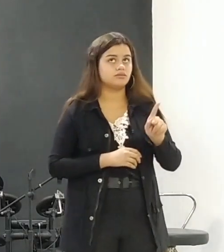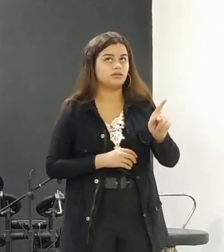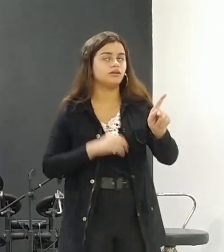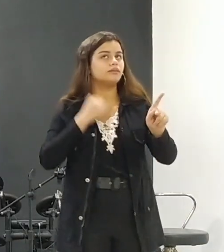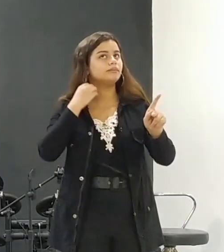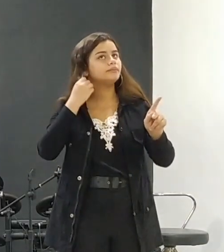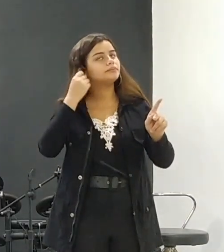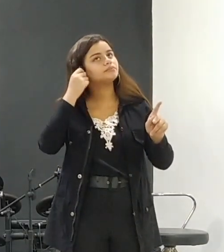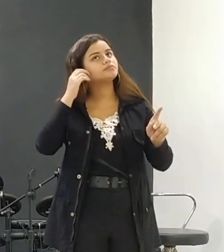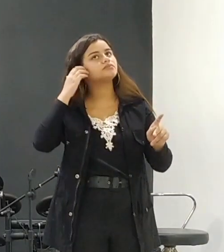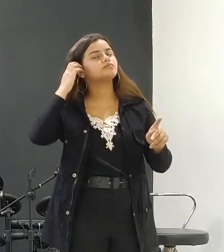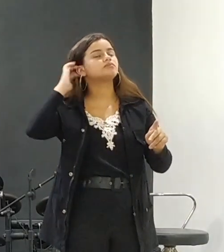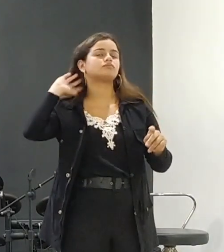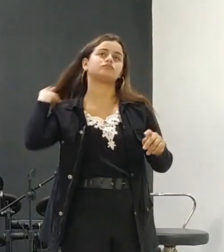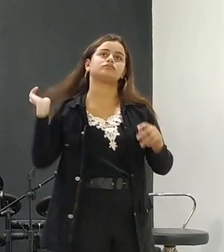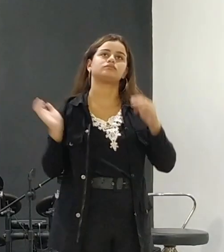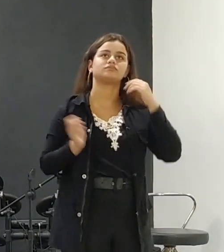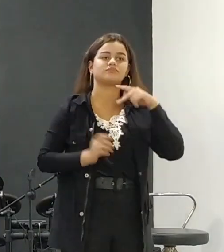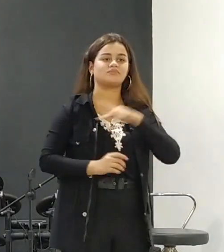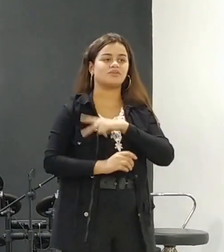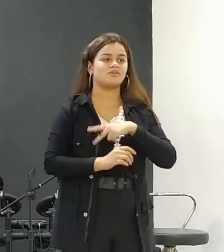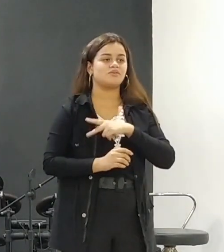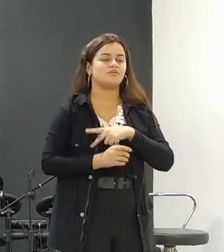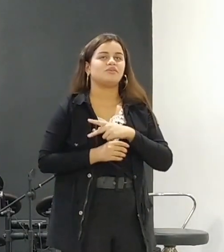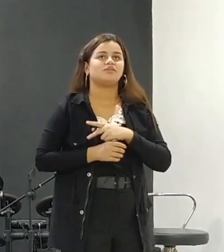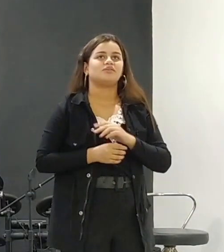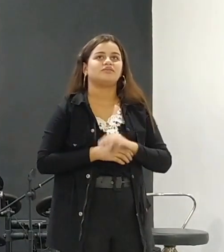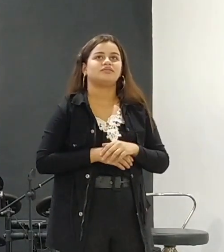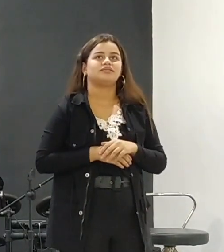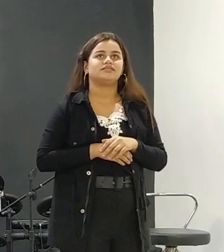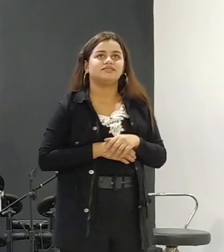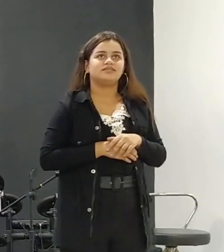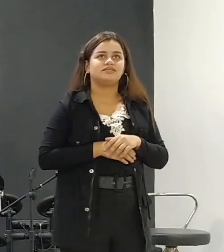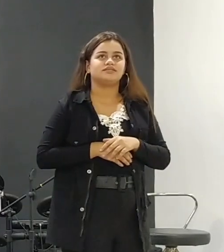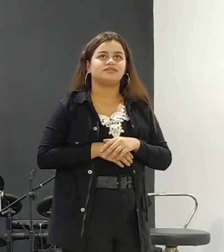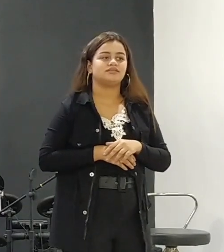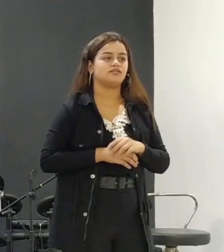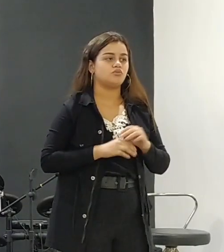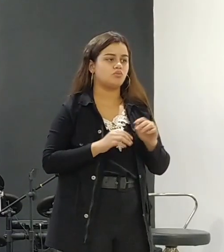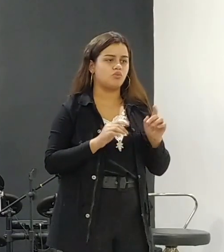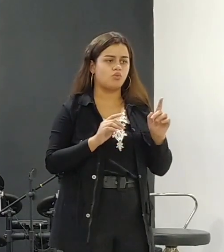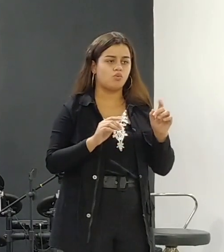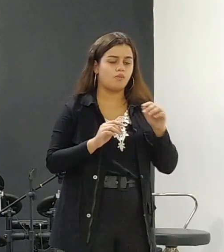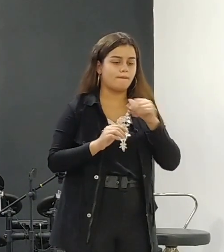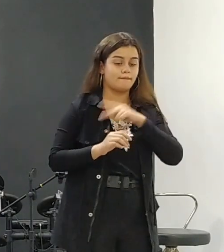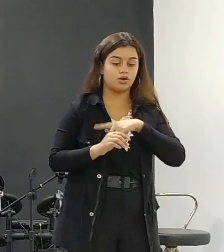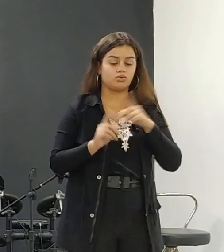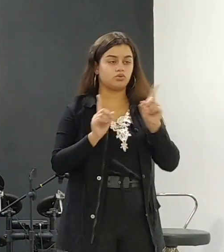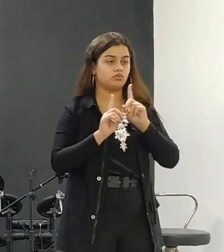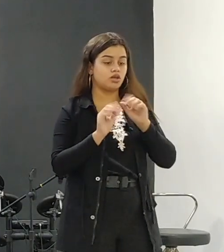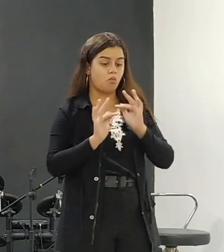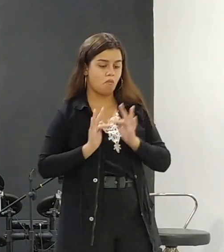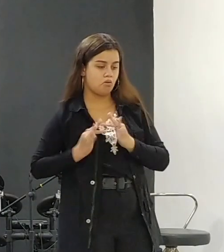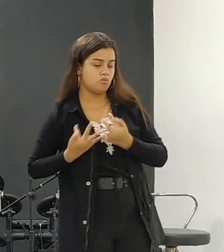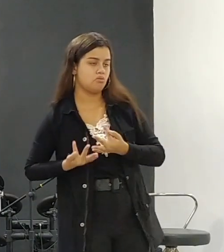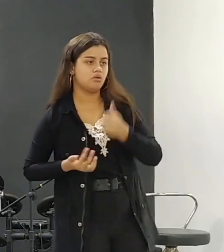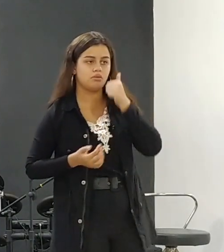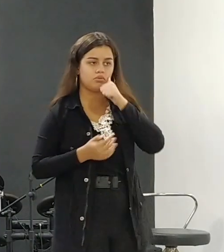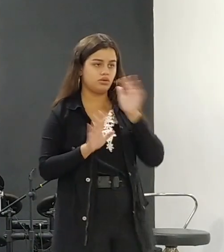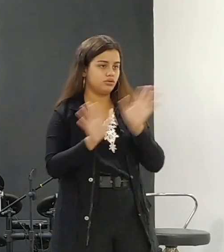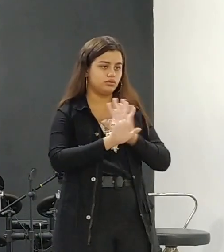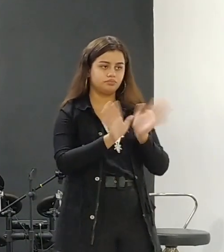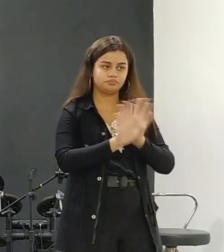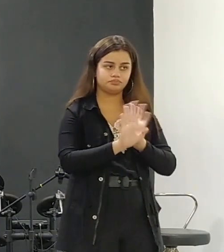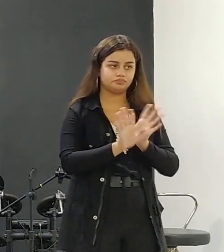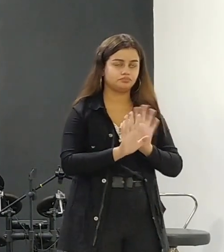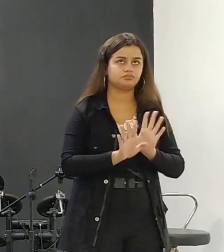Todavia, aí Paulo vem amarrar as coisas, porque ele não está colocando a mulher embaixo do homem. Olha bem a situação. Porque